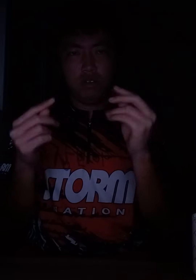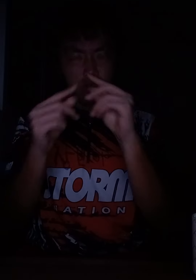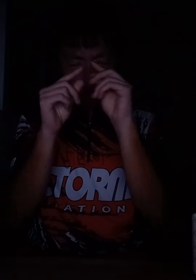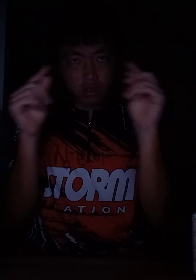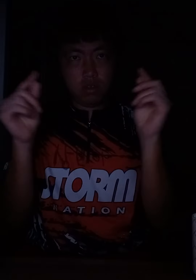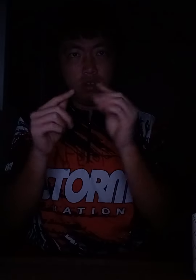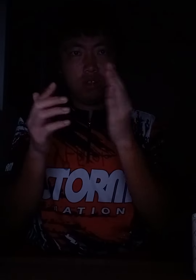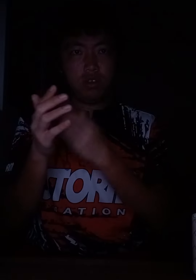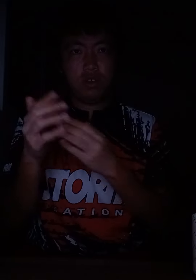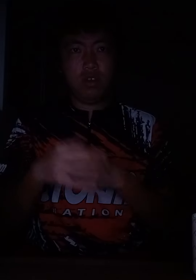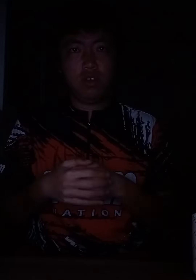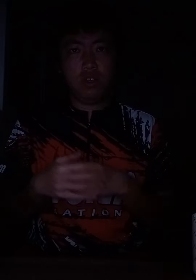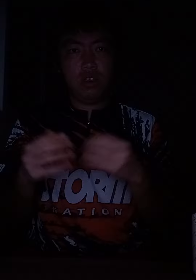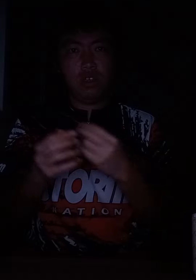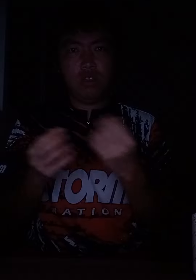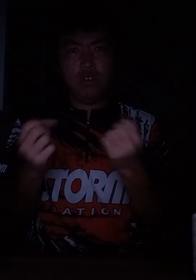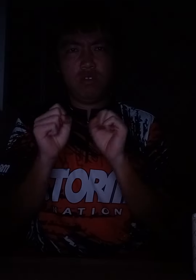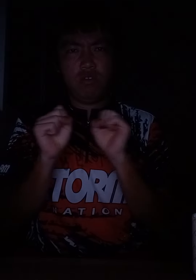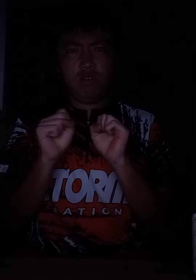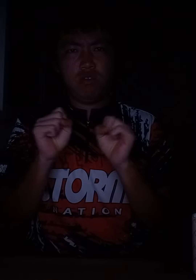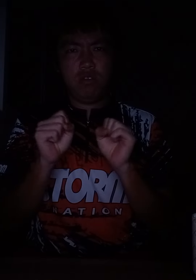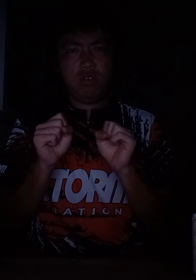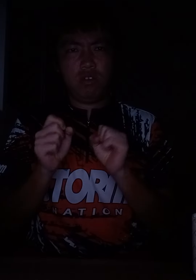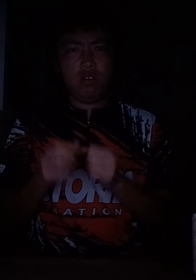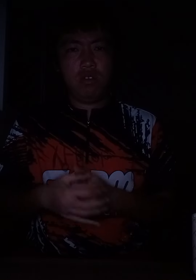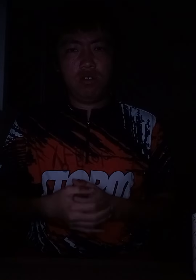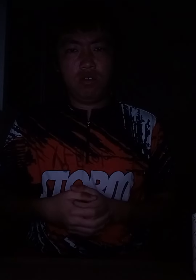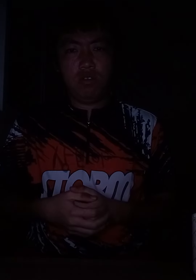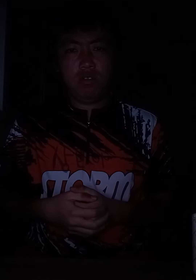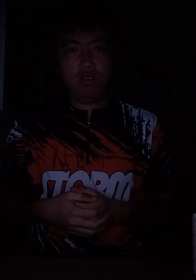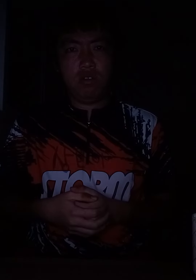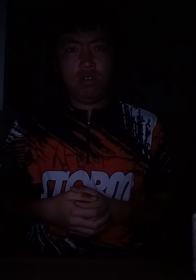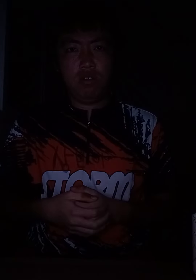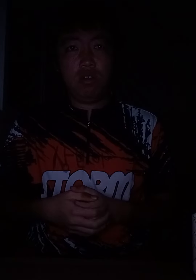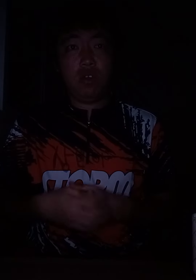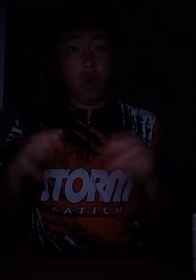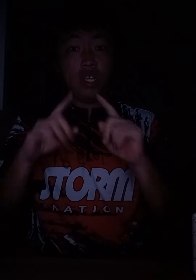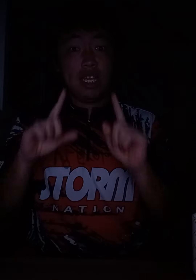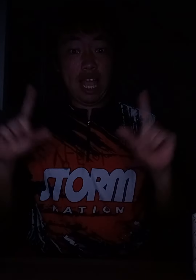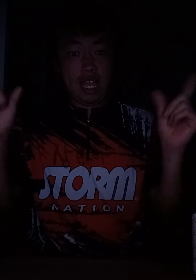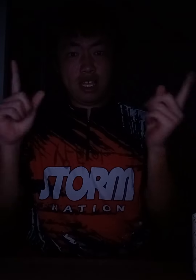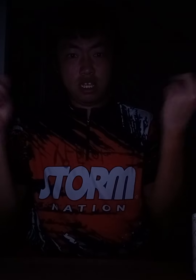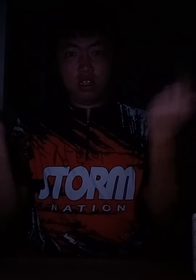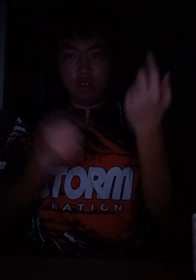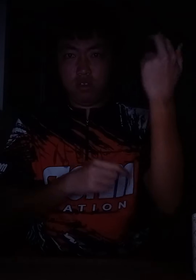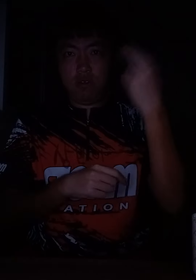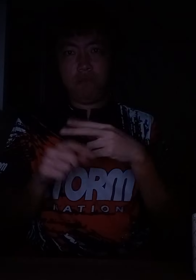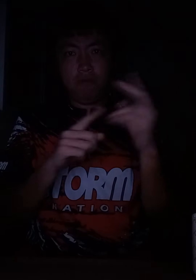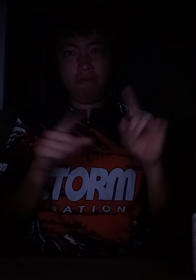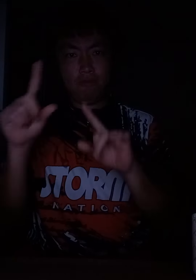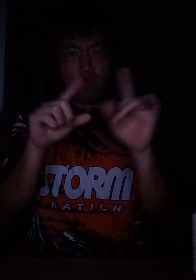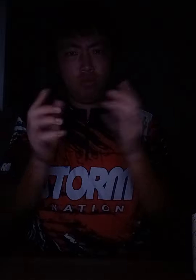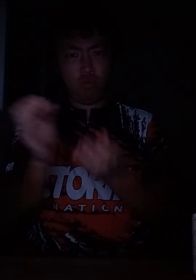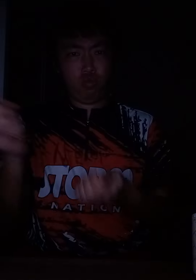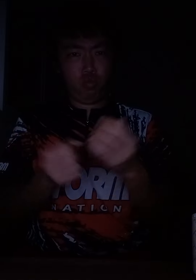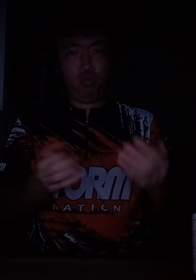정전이 발생해 주민들이 큰 불편을 겪었습니다. 어제 낮 인천 서구 북한의 자동차 개조 공장에서 난